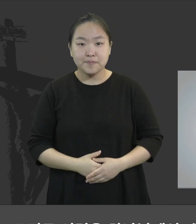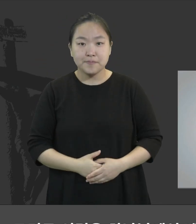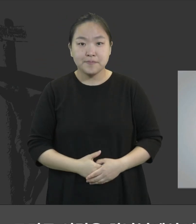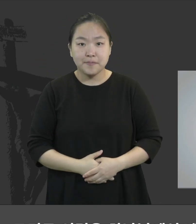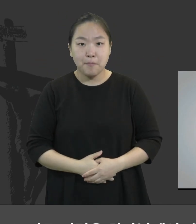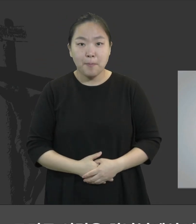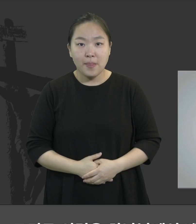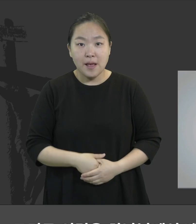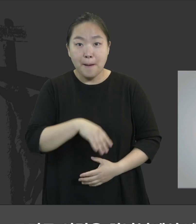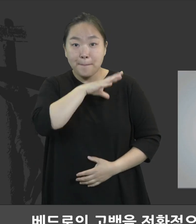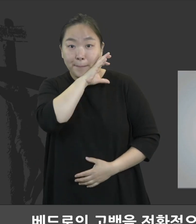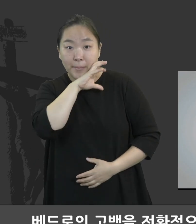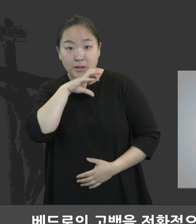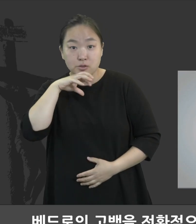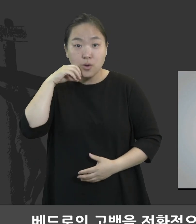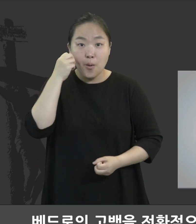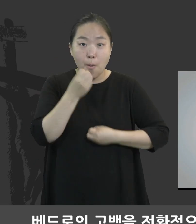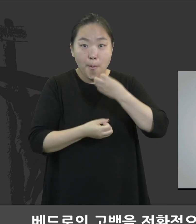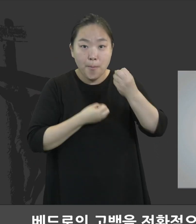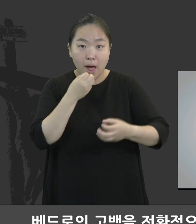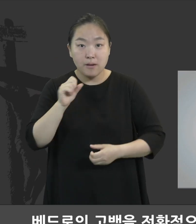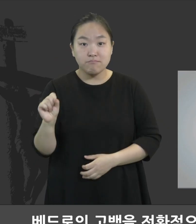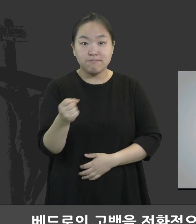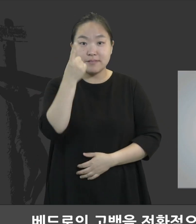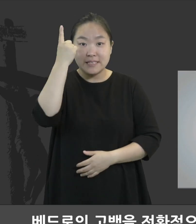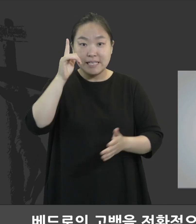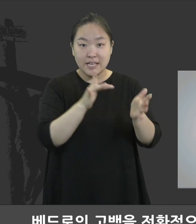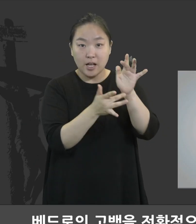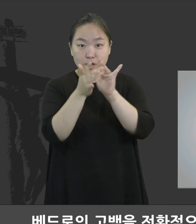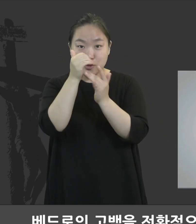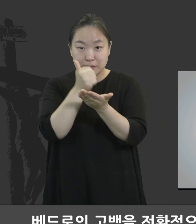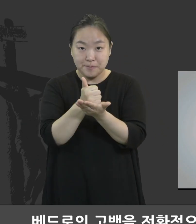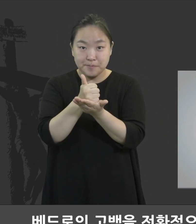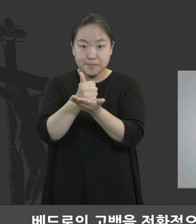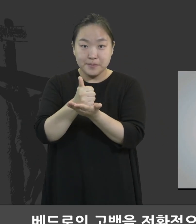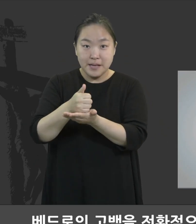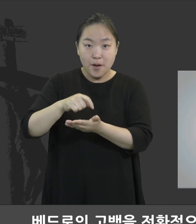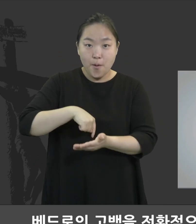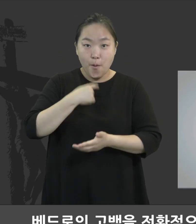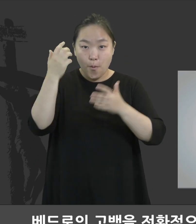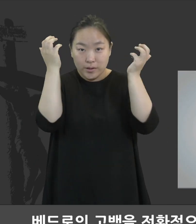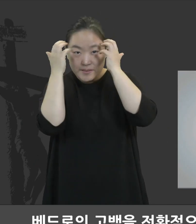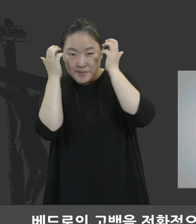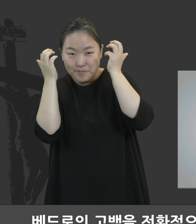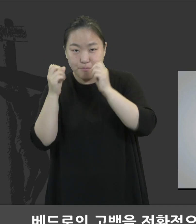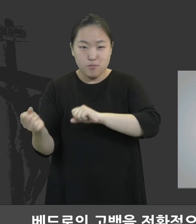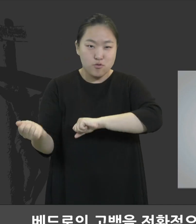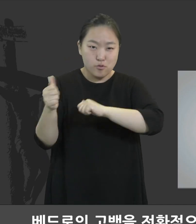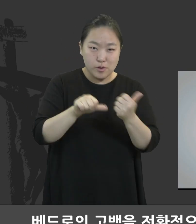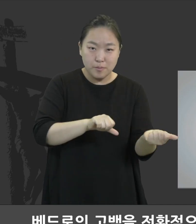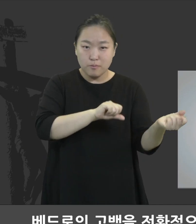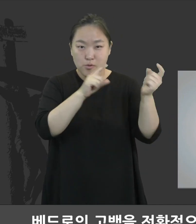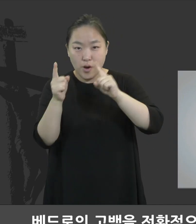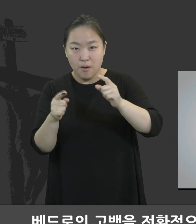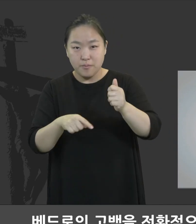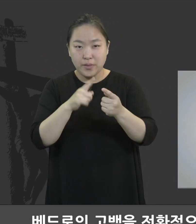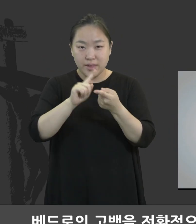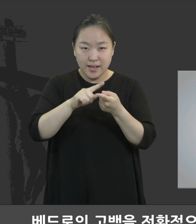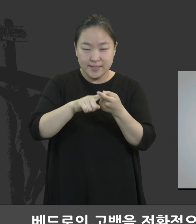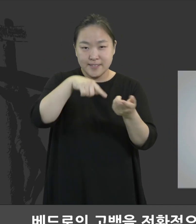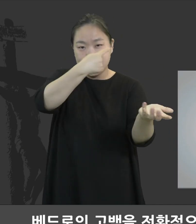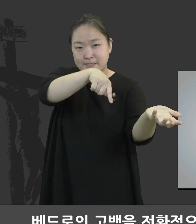하신 것이었죠. 베드로의 고백을 전환점으로 예수님께서는 자신의 고난과